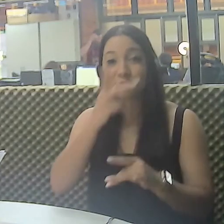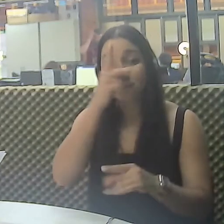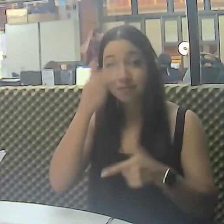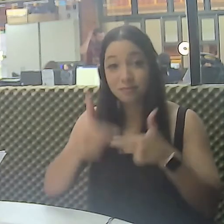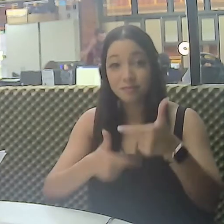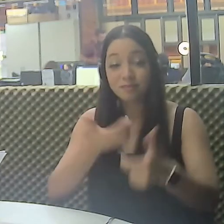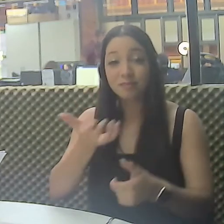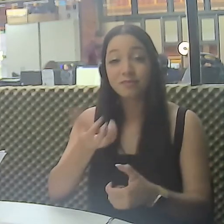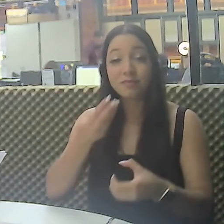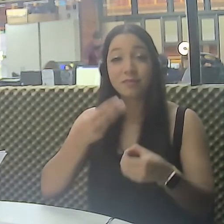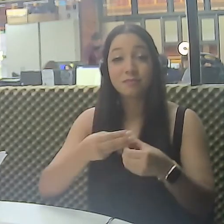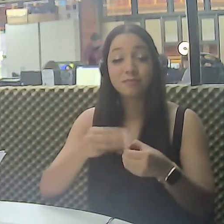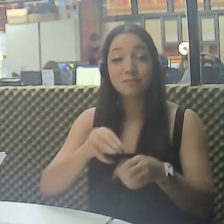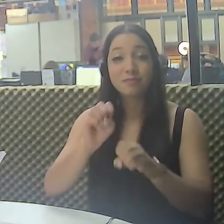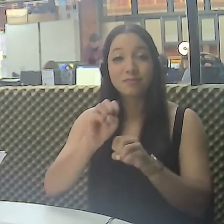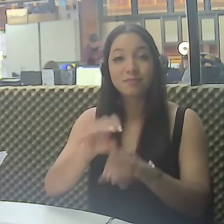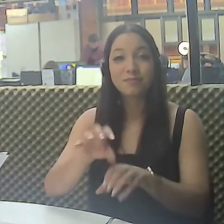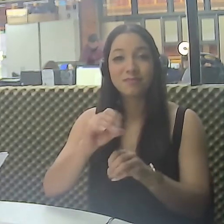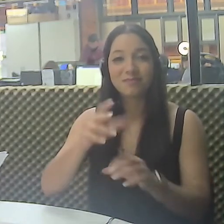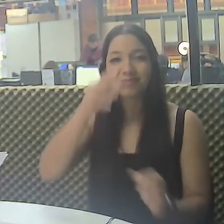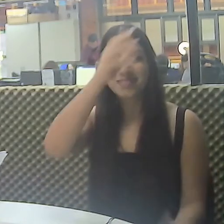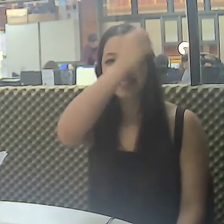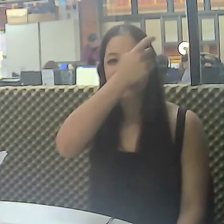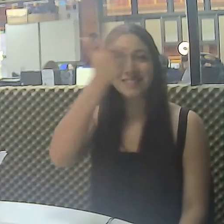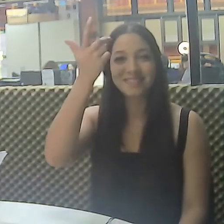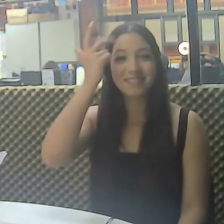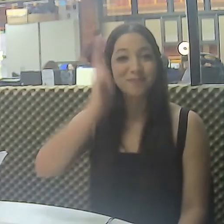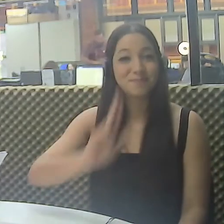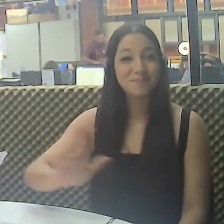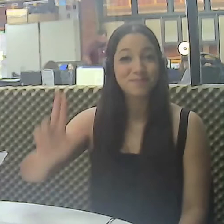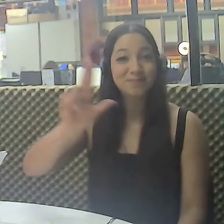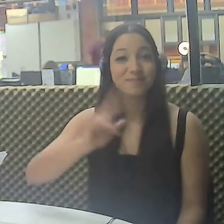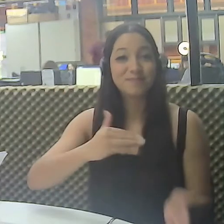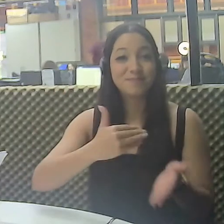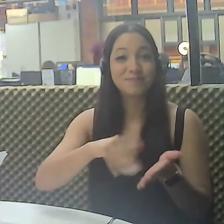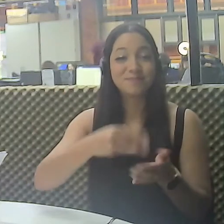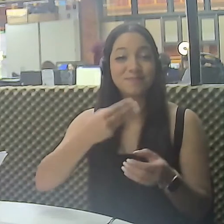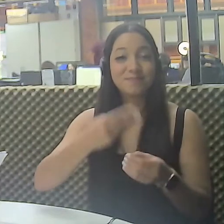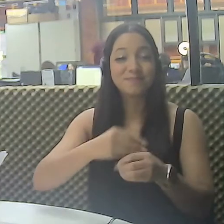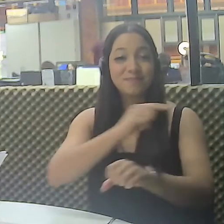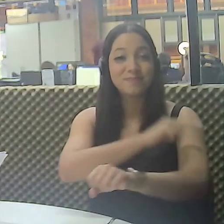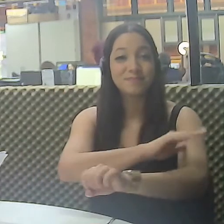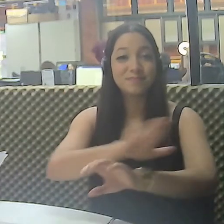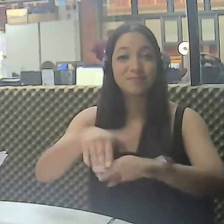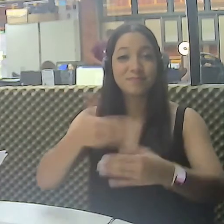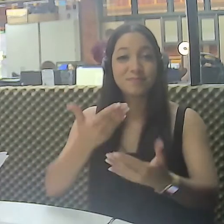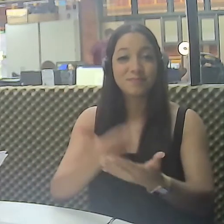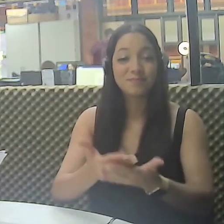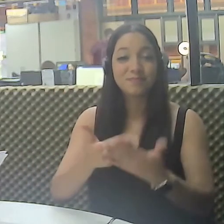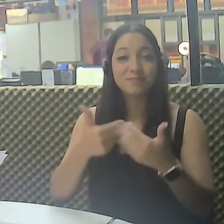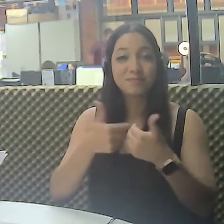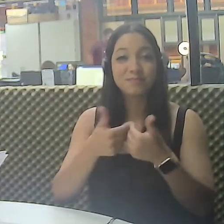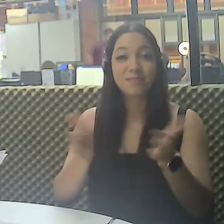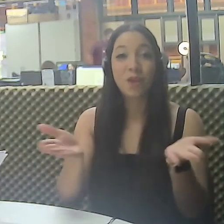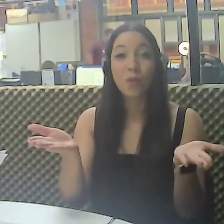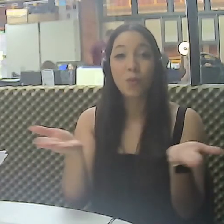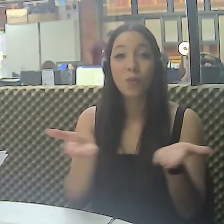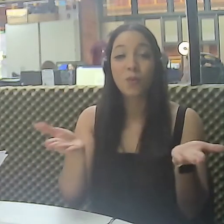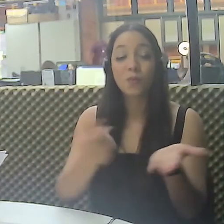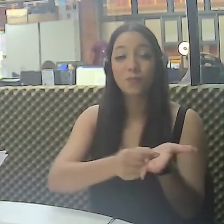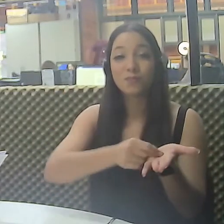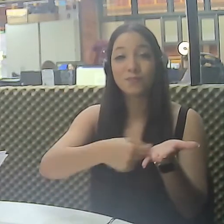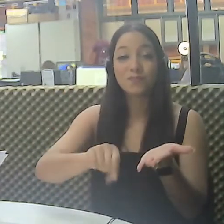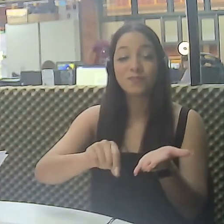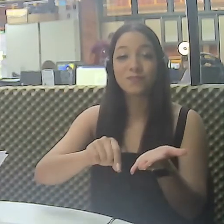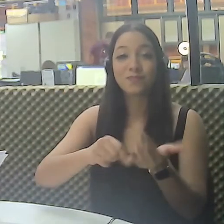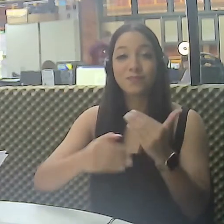rede municipal de ensino. A Prefeitura de Uberlândia, por meio da Secretaria Municipal de Educação, abriu hoje as inscrições